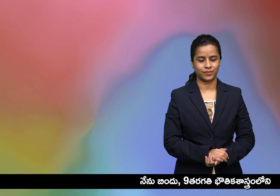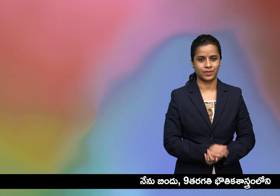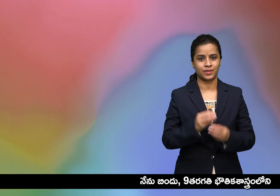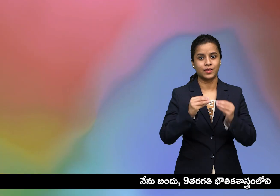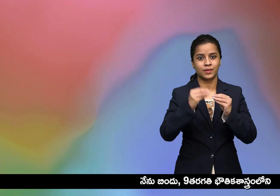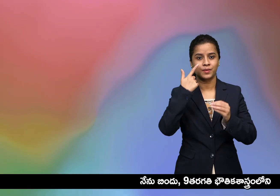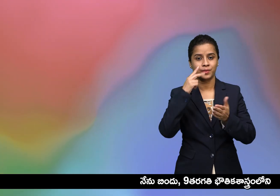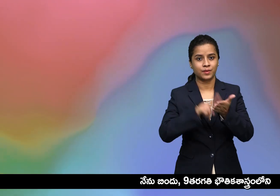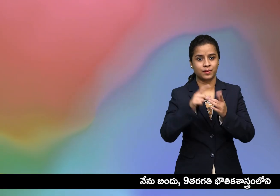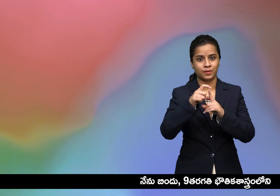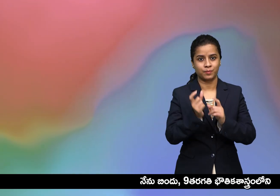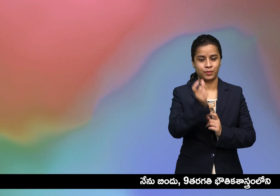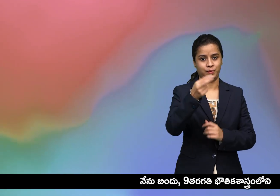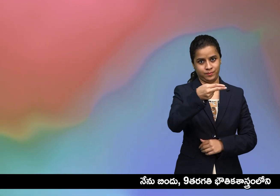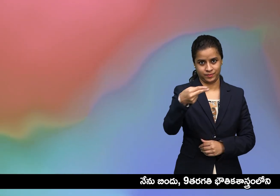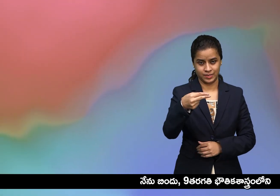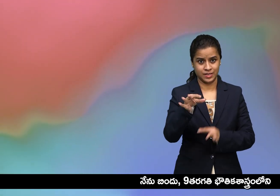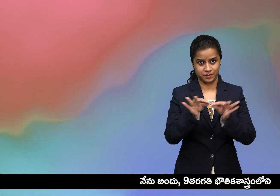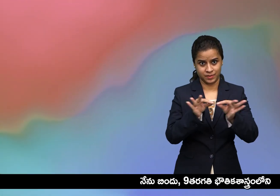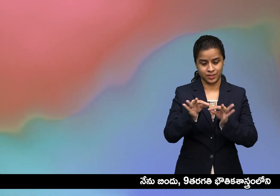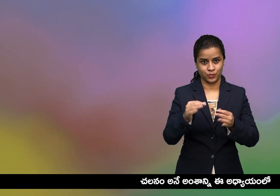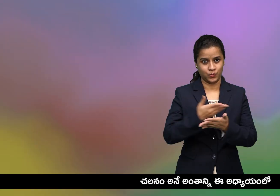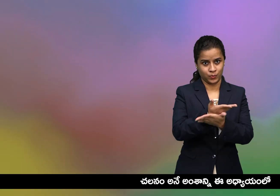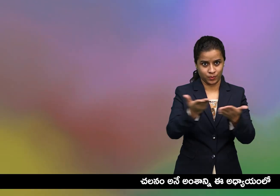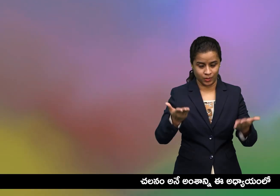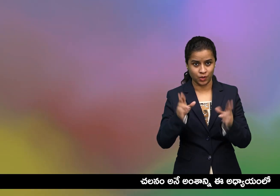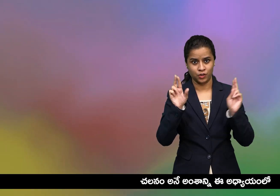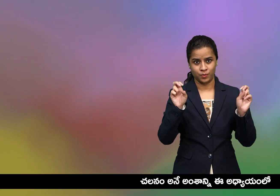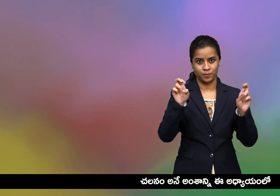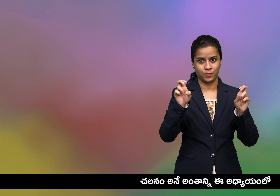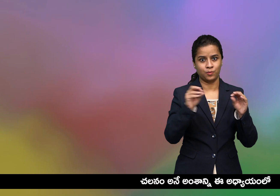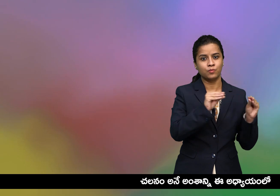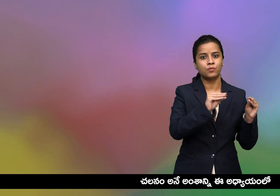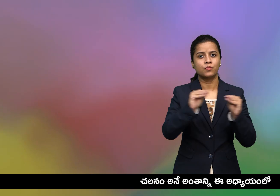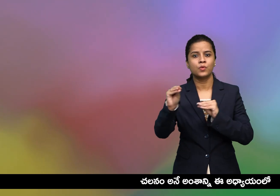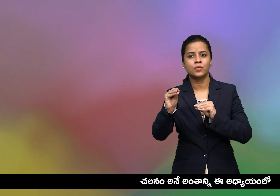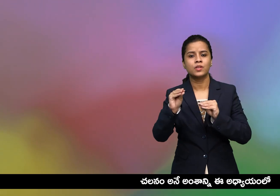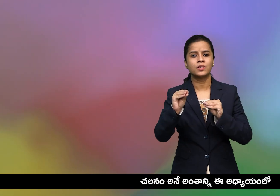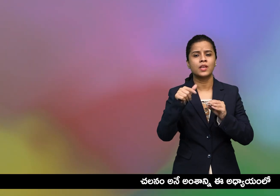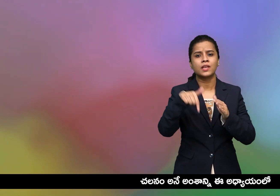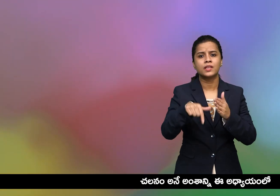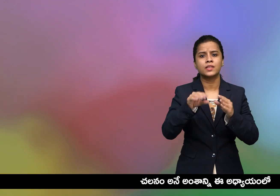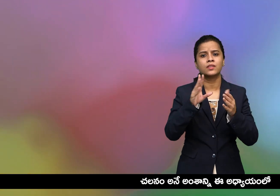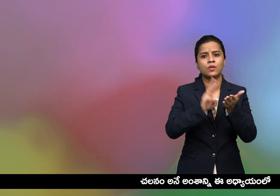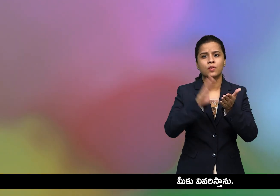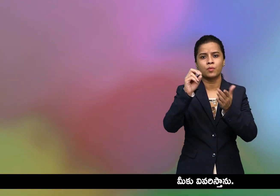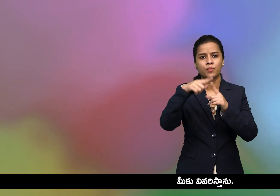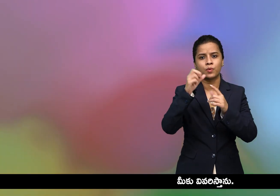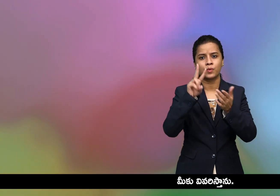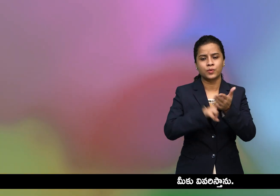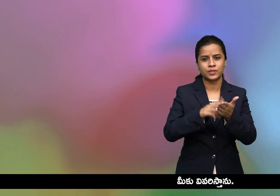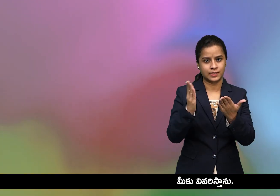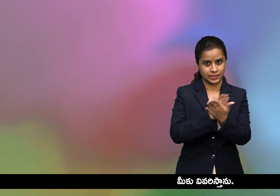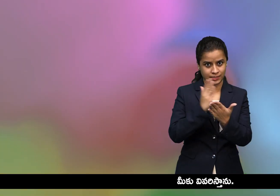నేను బిందు, 9వ తరగతి, భౌతిక శాస్త్రంలోని చలనం అనే అంశాన్ని ఈ అధ్యాయంలో